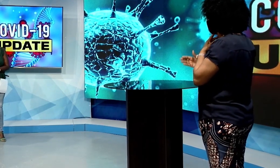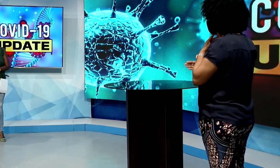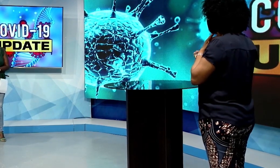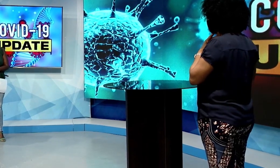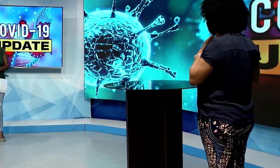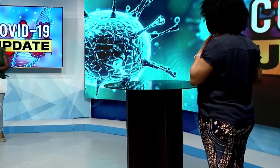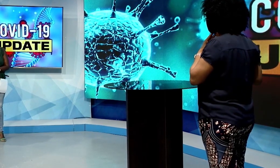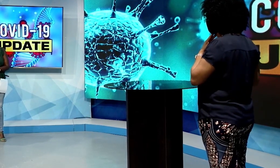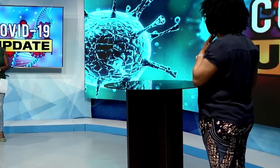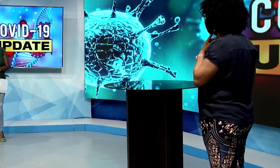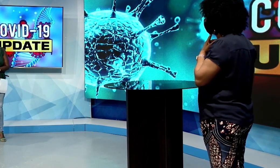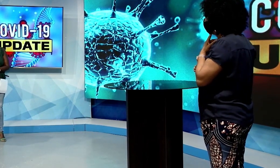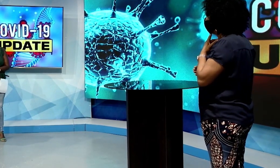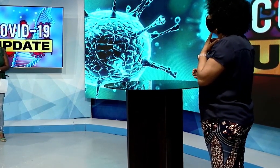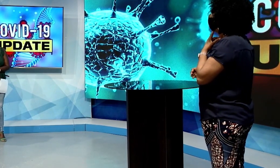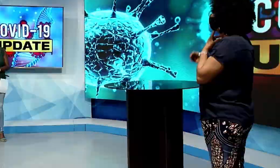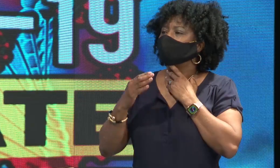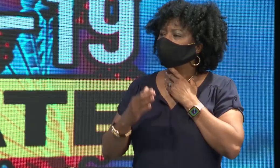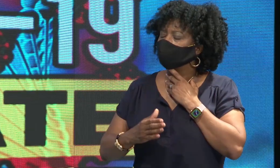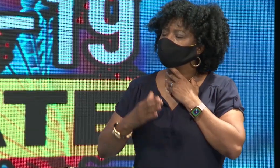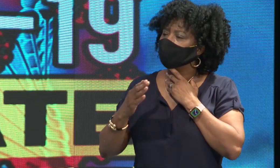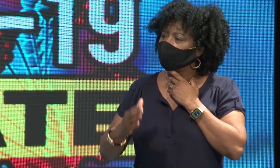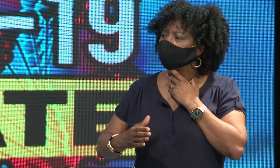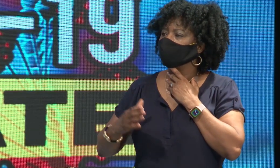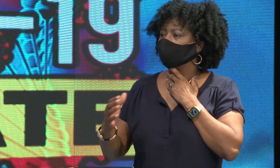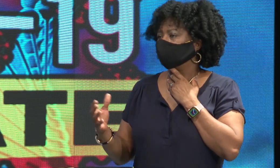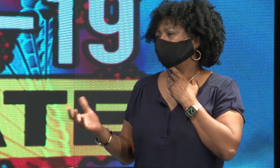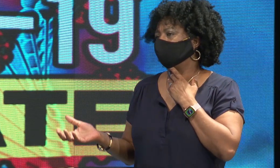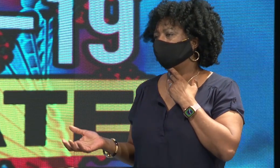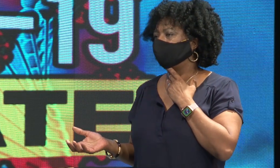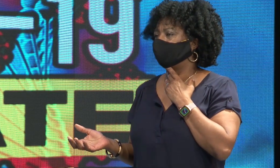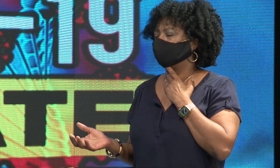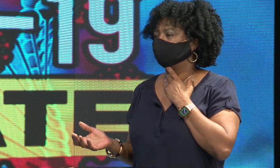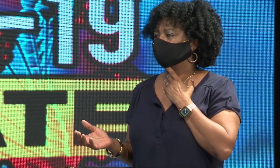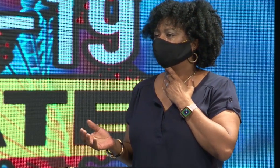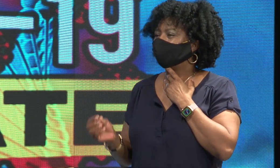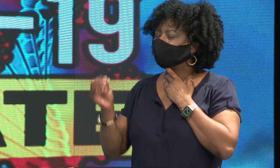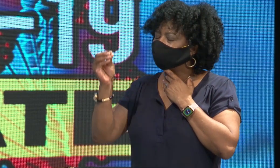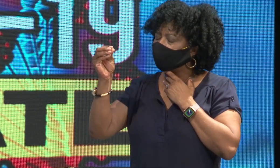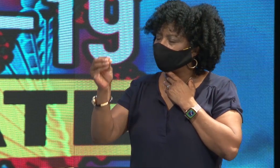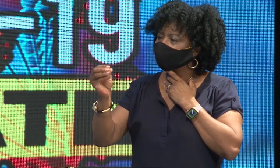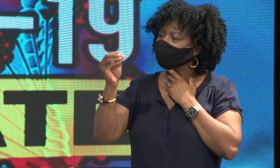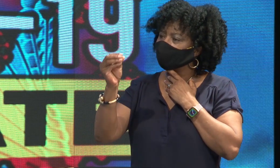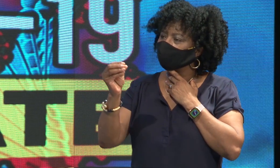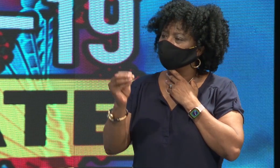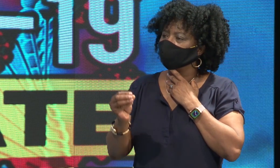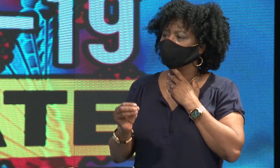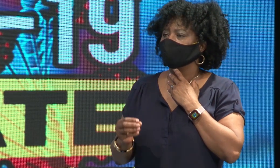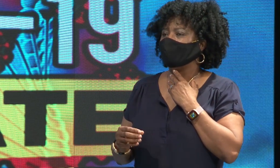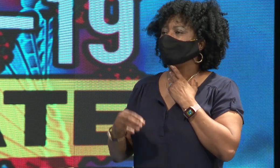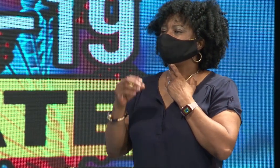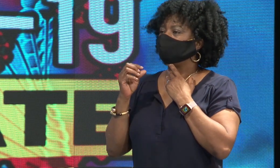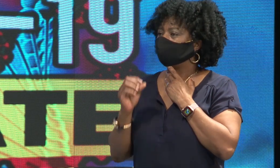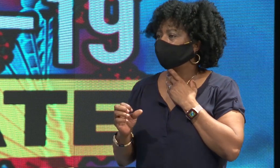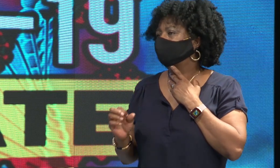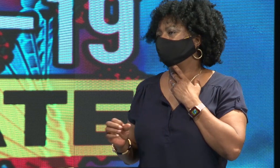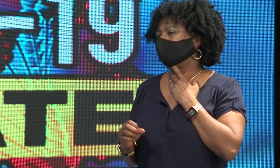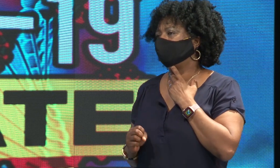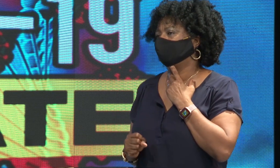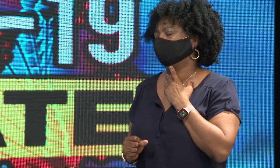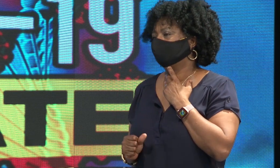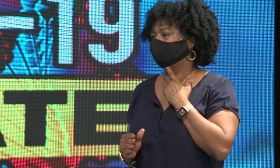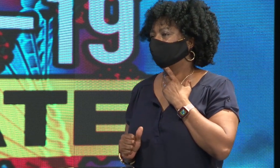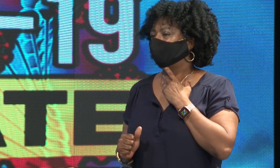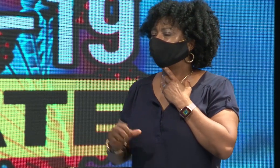manier vinden om met elkaar om te gaan, dat we ons leven weer gewoon kunnen oppakken. Maar het belang zit in het woord, de